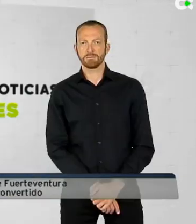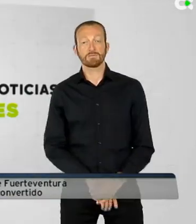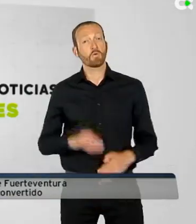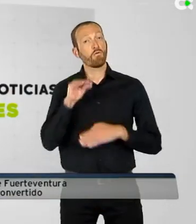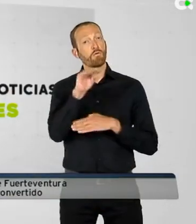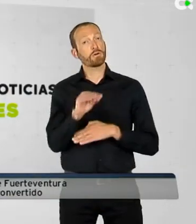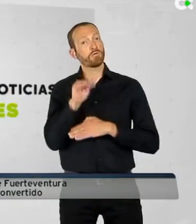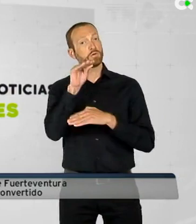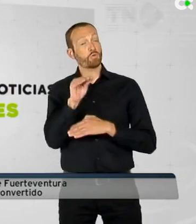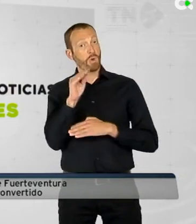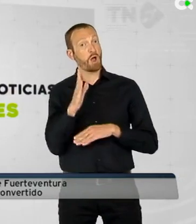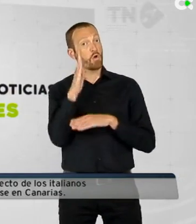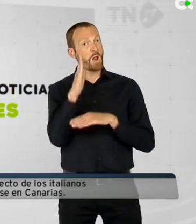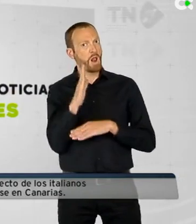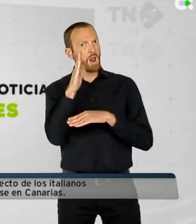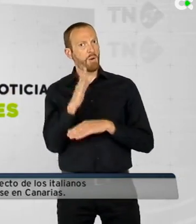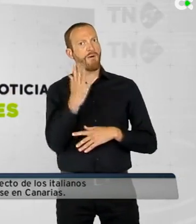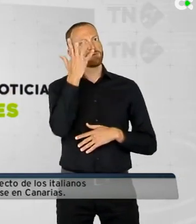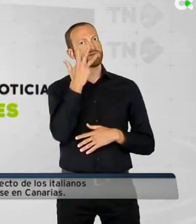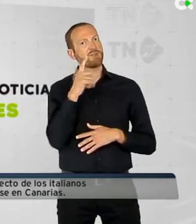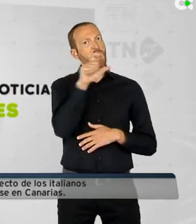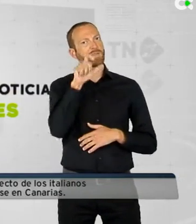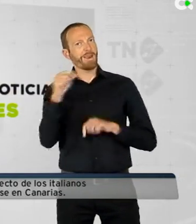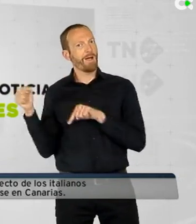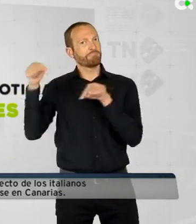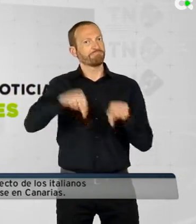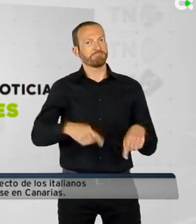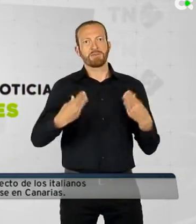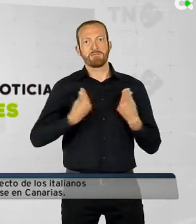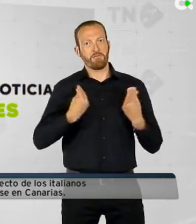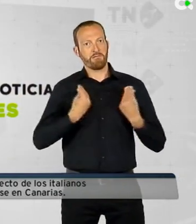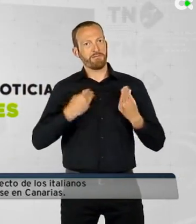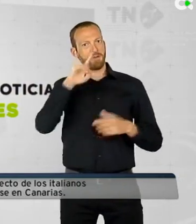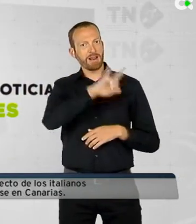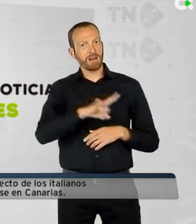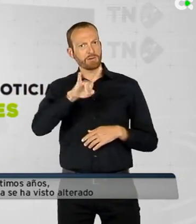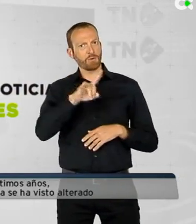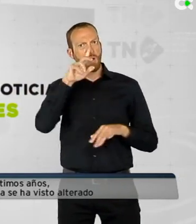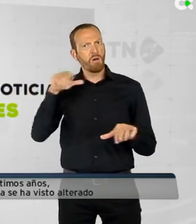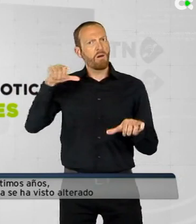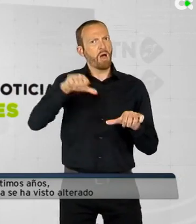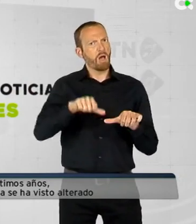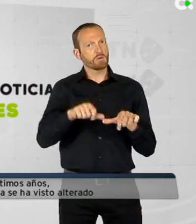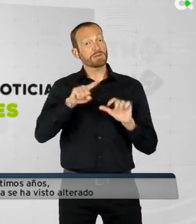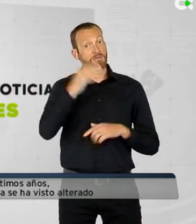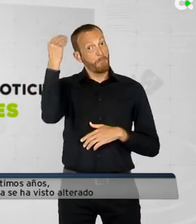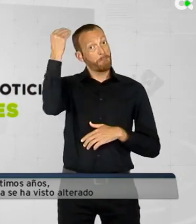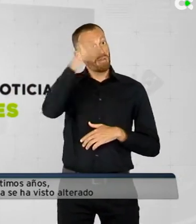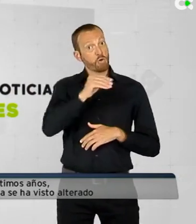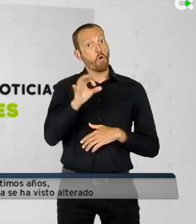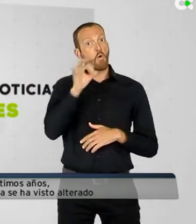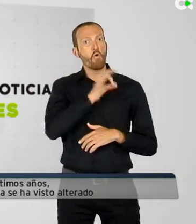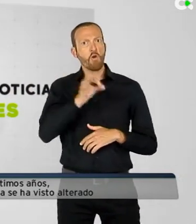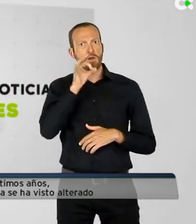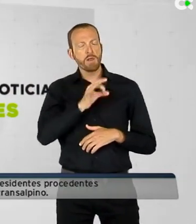Y el norte de Fuerteventura se ha convertido en el lugar predilecto de los italianos para afincarse en Canarias. En los últimos años, el censo de La